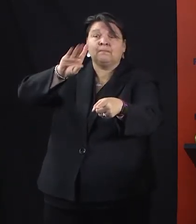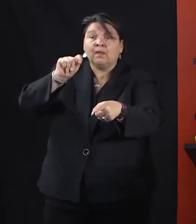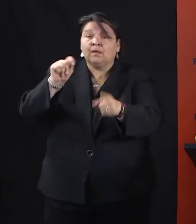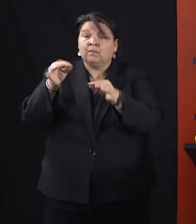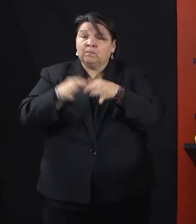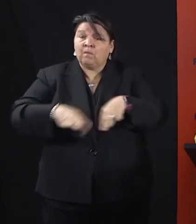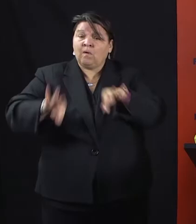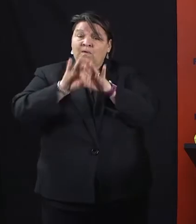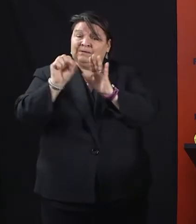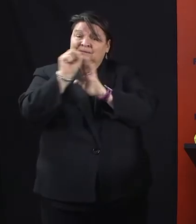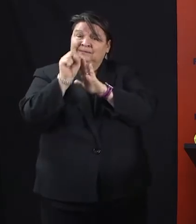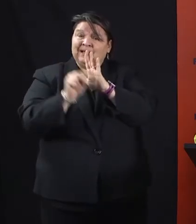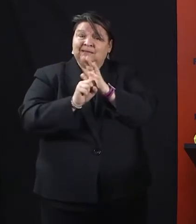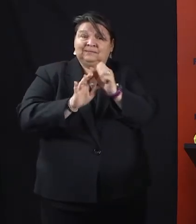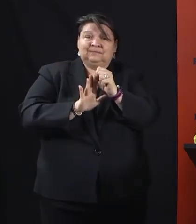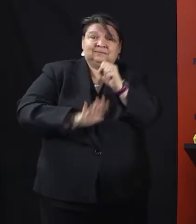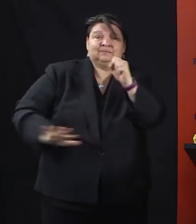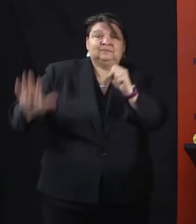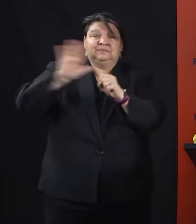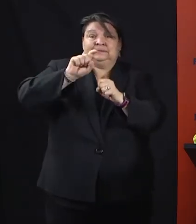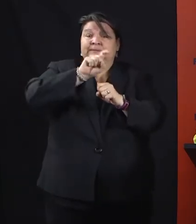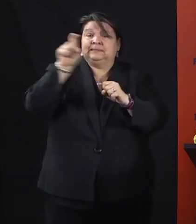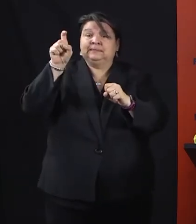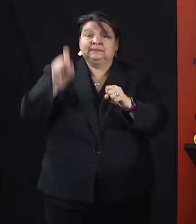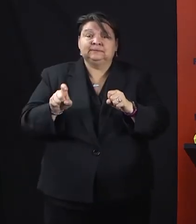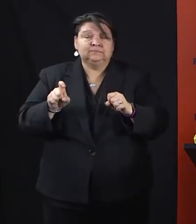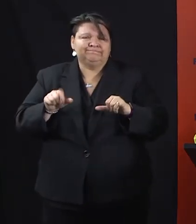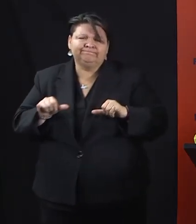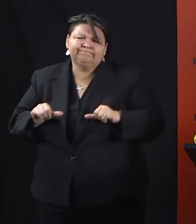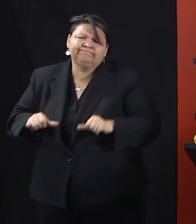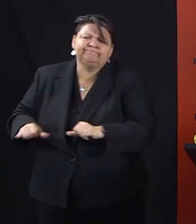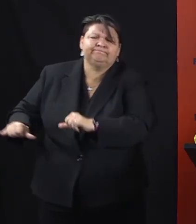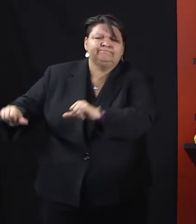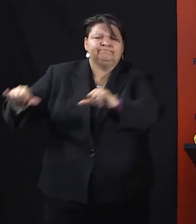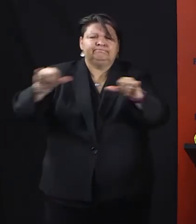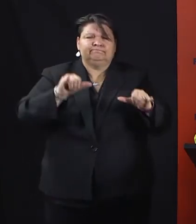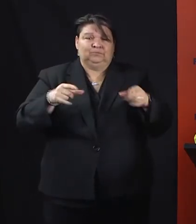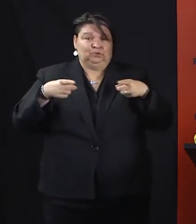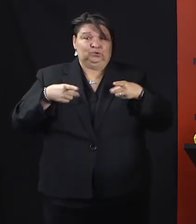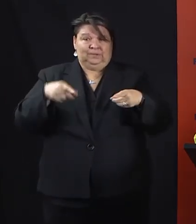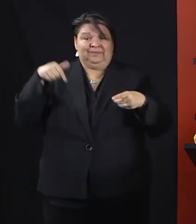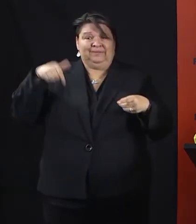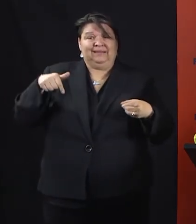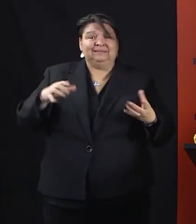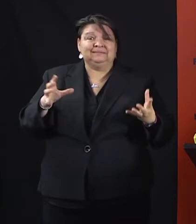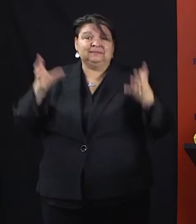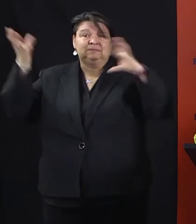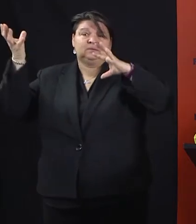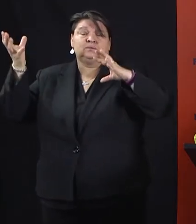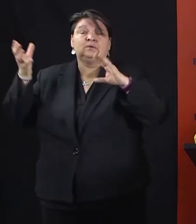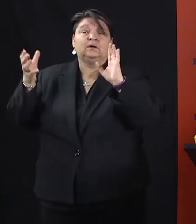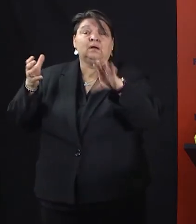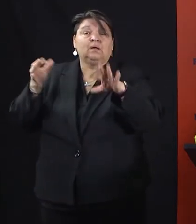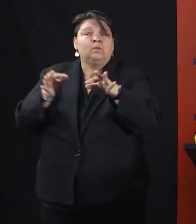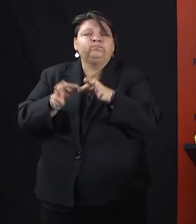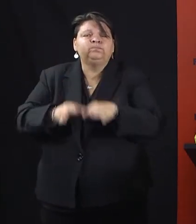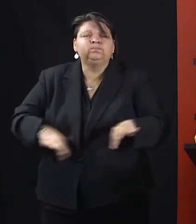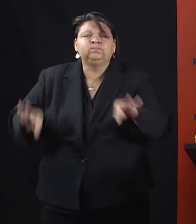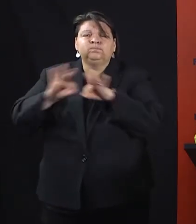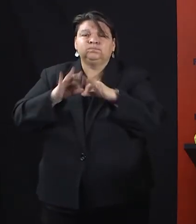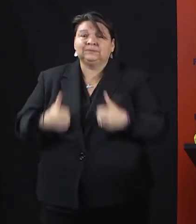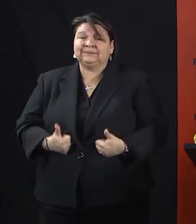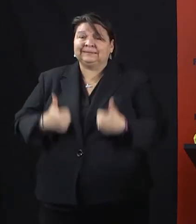the COVID-19 emergency. And it's critical to citizens of Fort Worth and residents that we ensure we